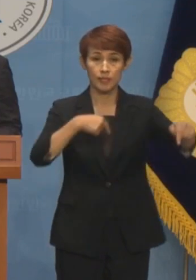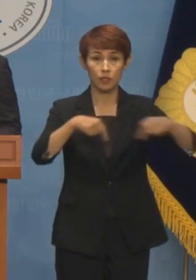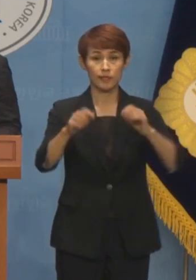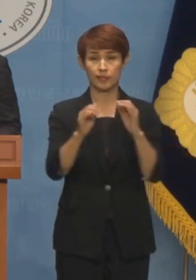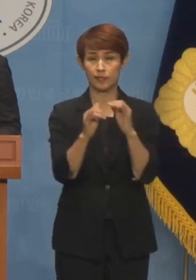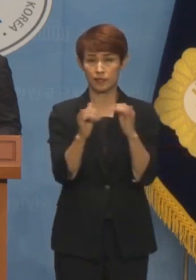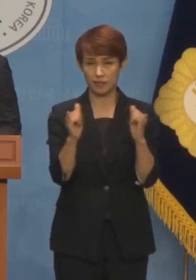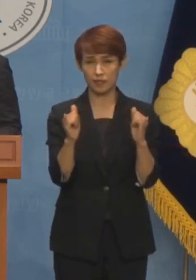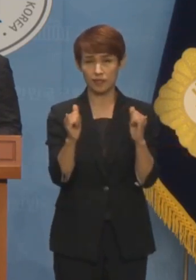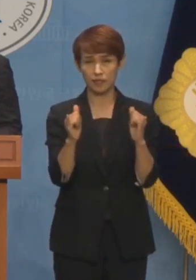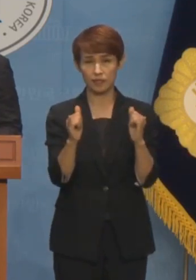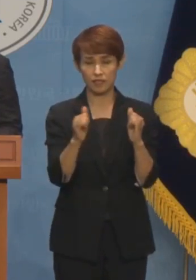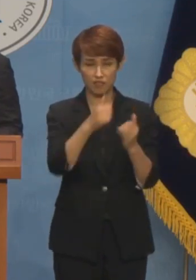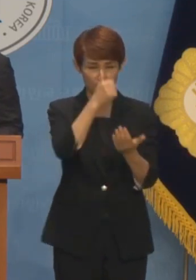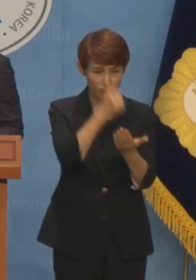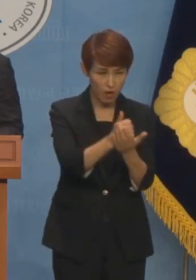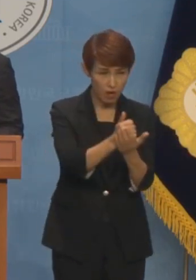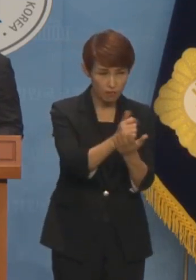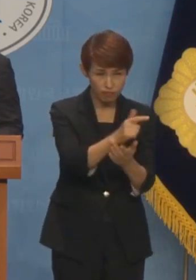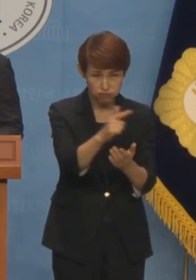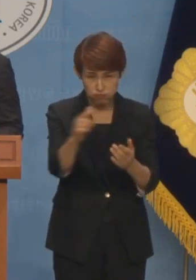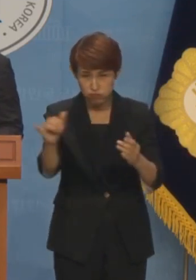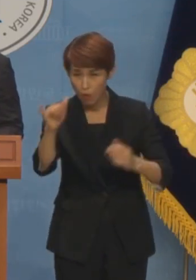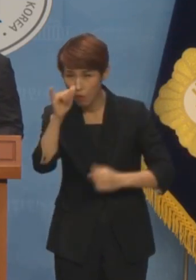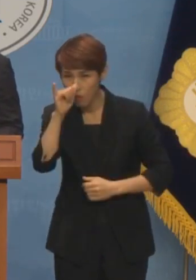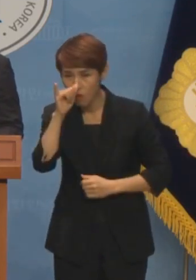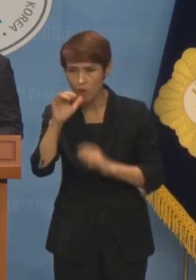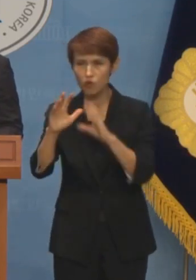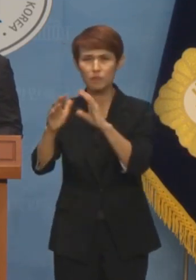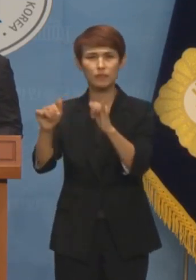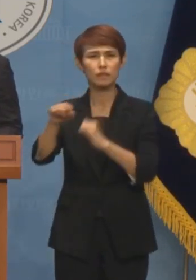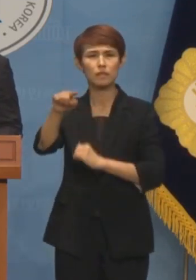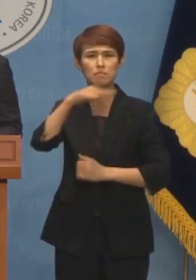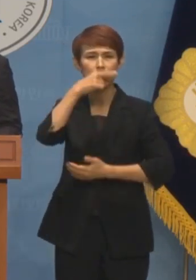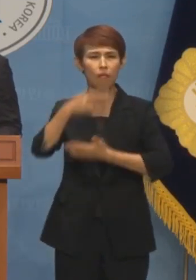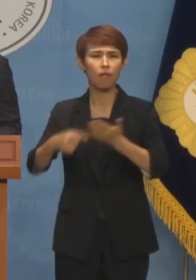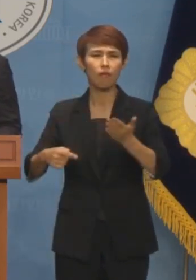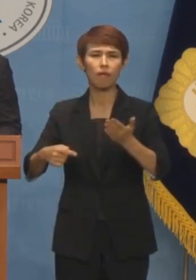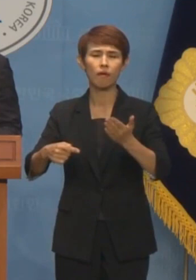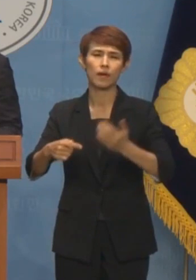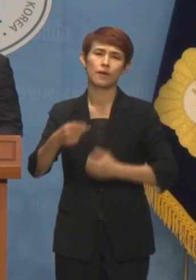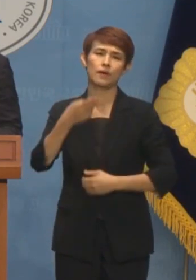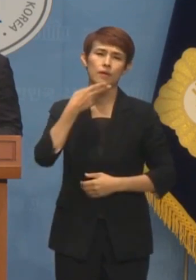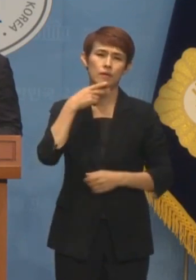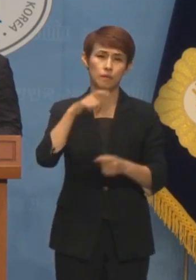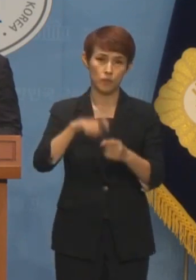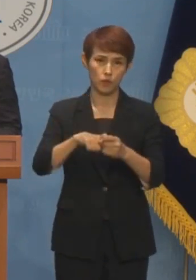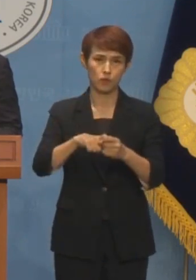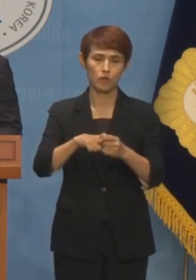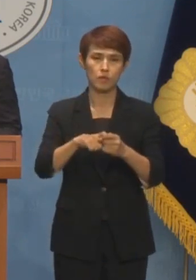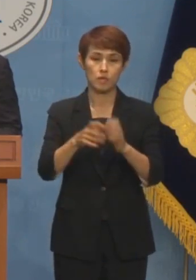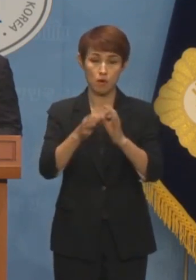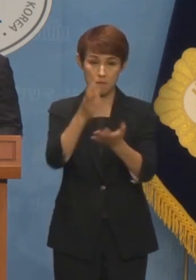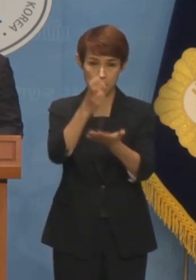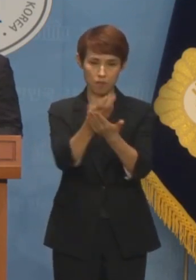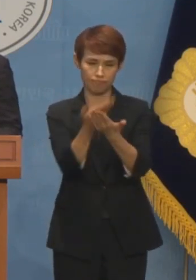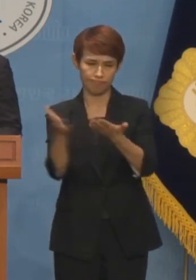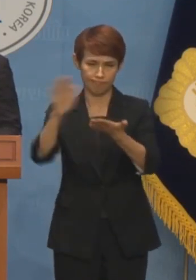정치인들의 이런저런 범죄에 대해 우리 국민들이 같은 피해를 보지 않도록 관련법을